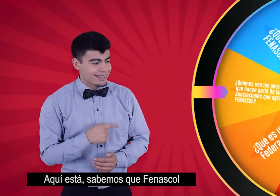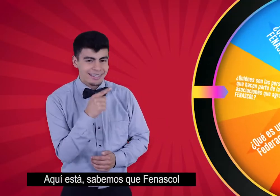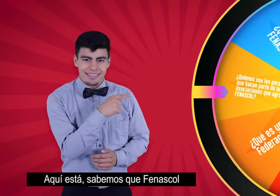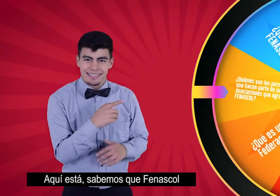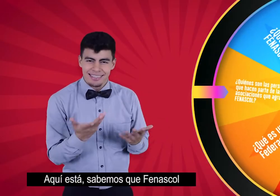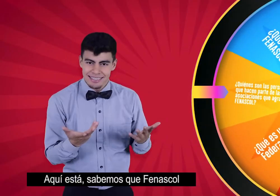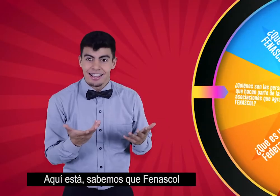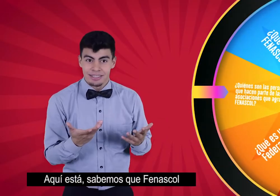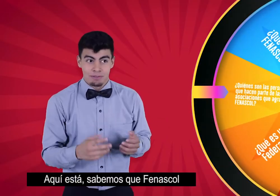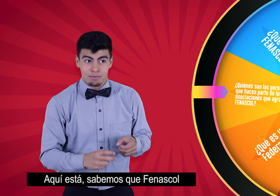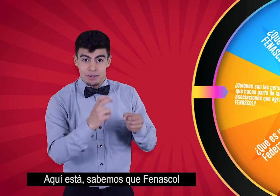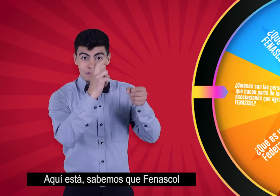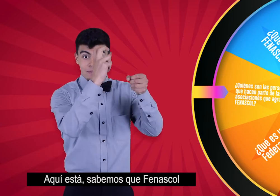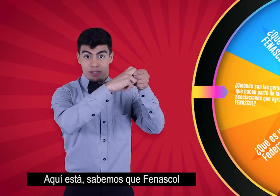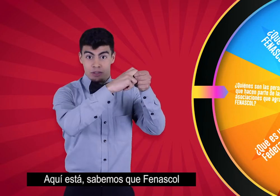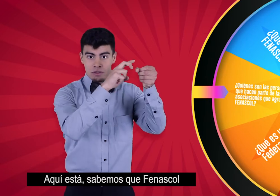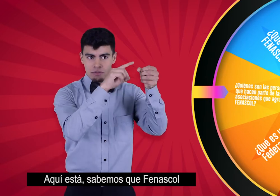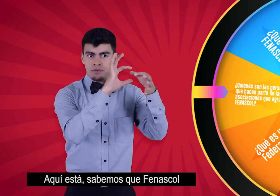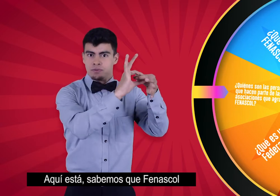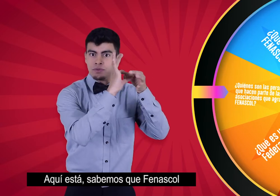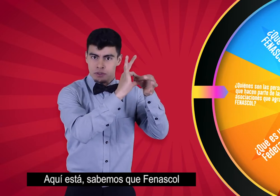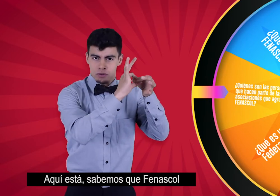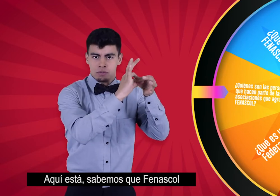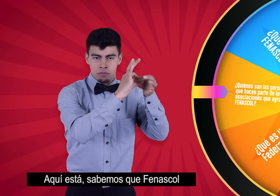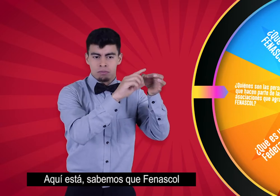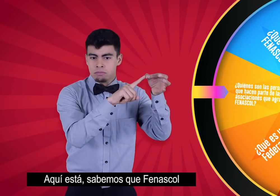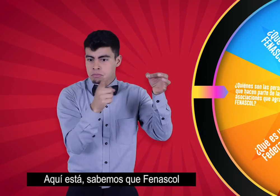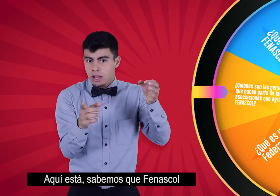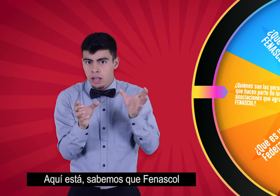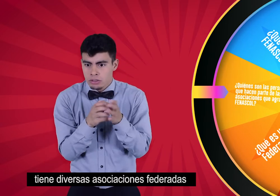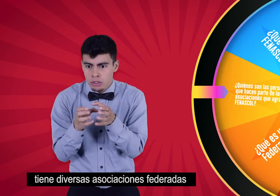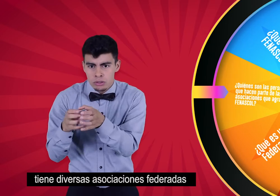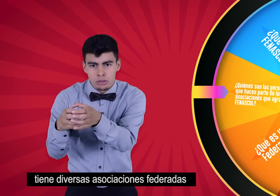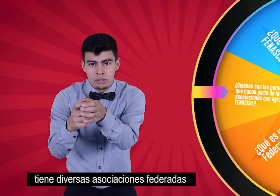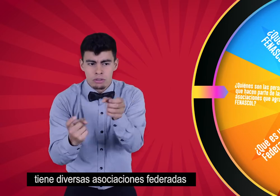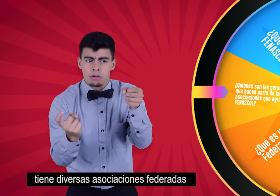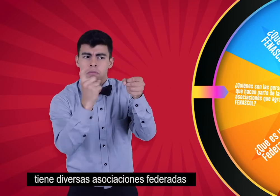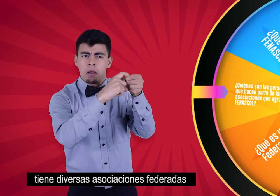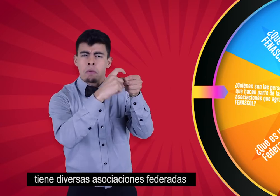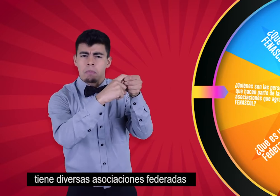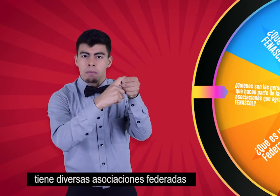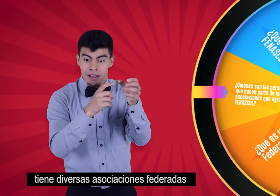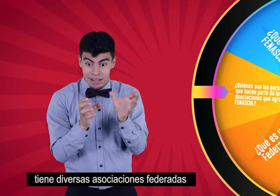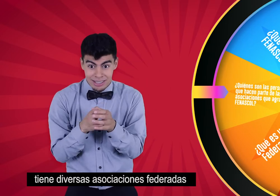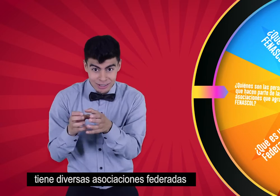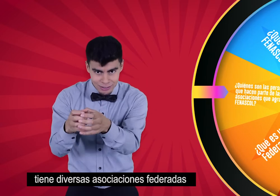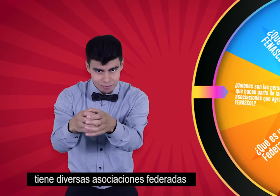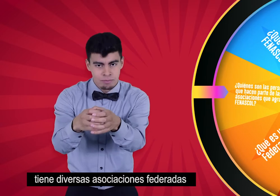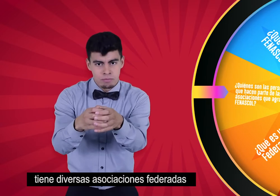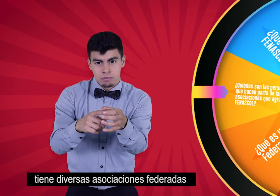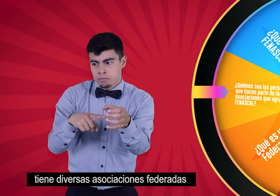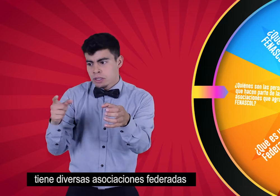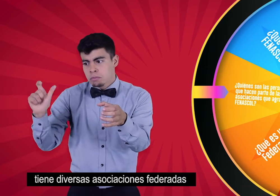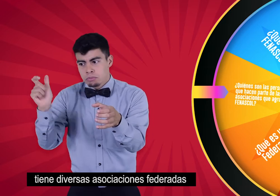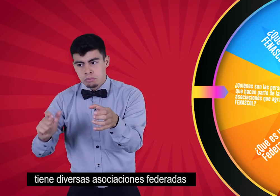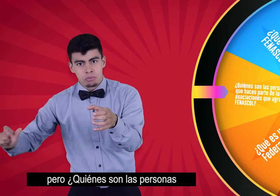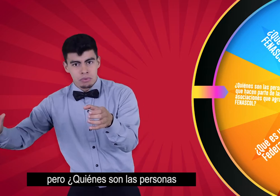Aquí está. Sabemos que FENASCOL tiene diversas asociaciones federadas, pero